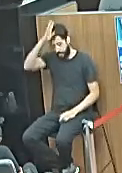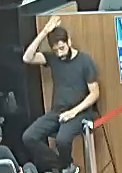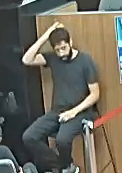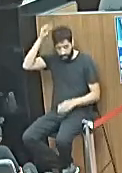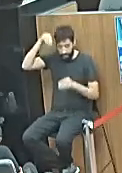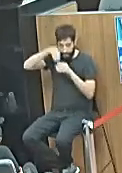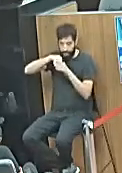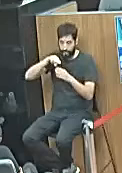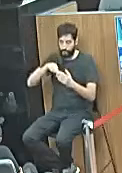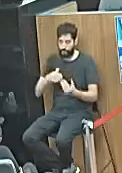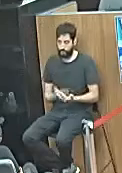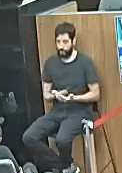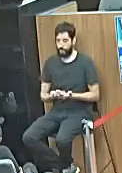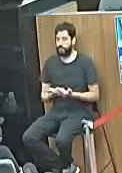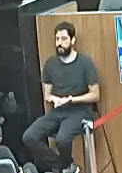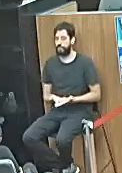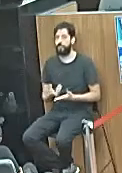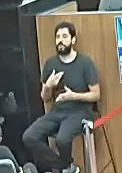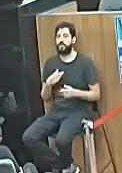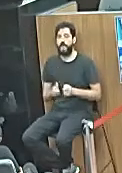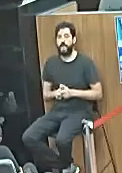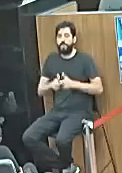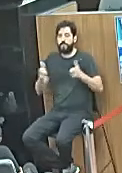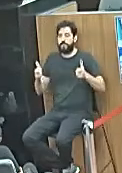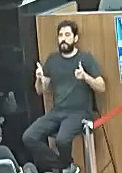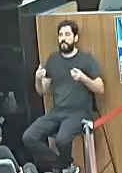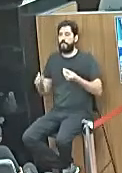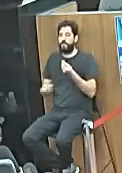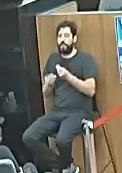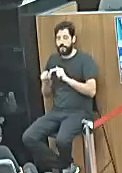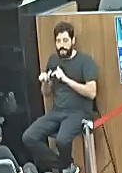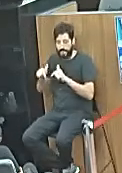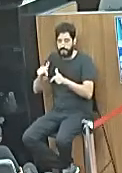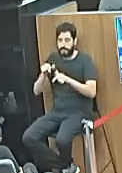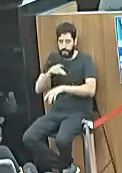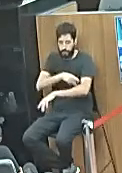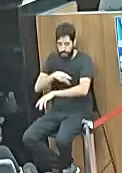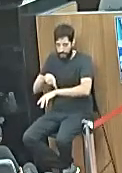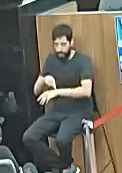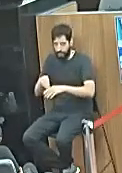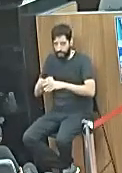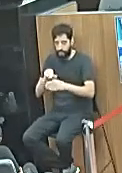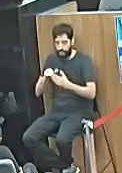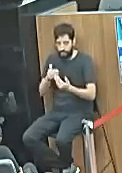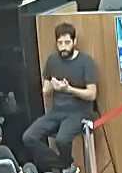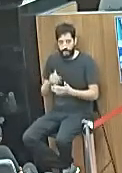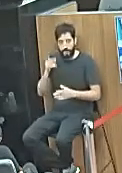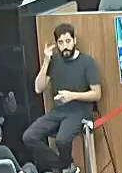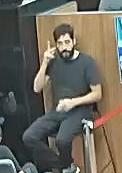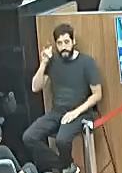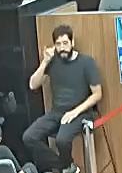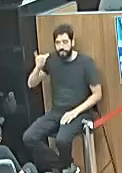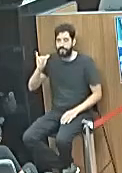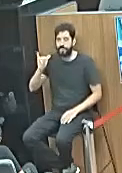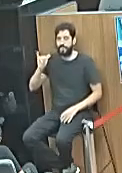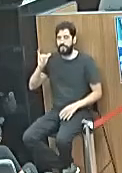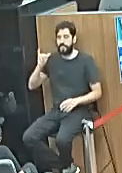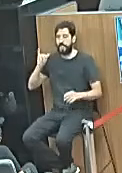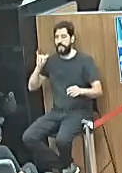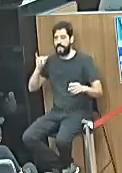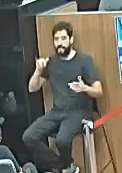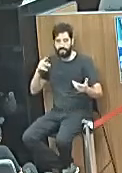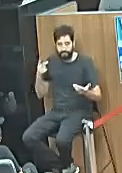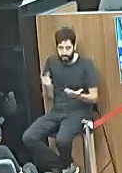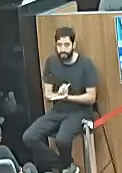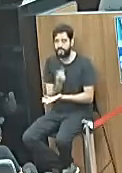escola com vistas a ampliar a cobertura das ações pedagógicas nas escolas sobre prevenção de acidentes incêndio e pânico